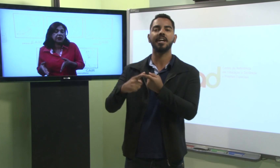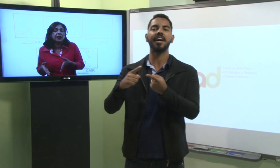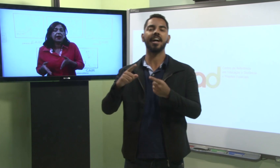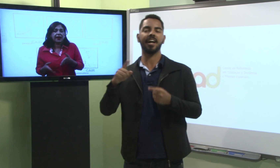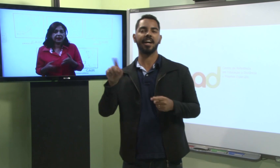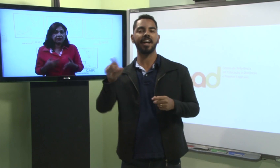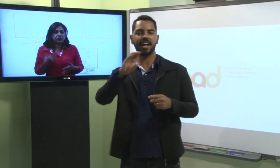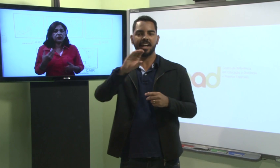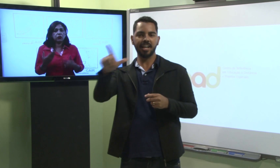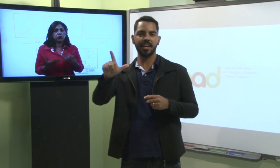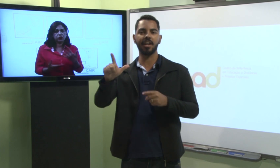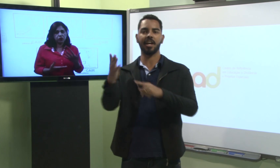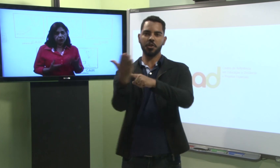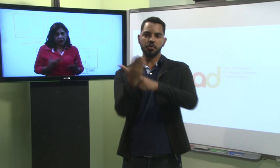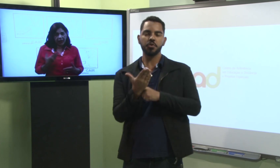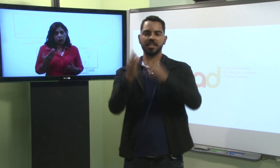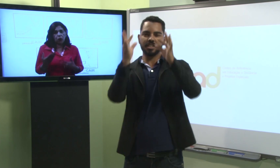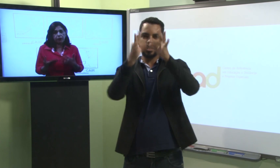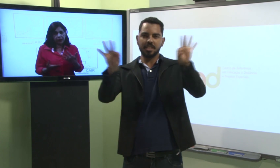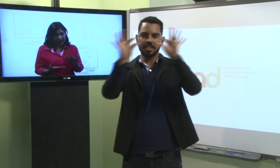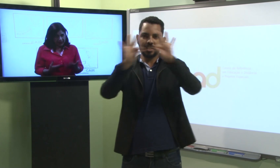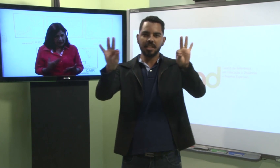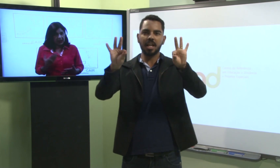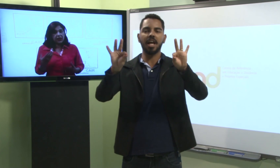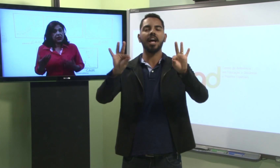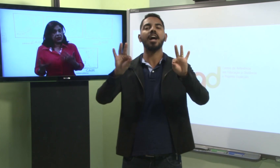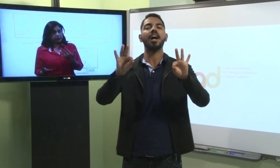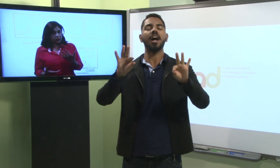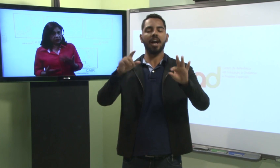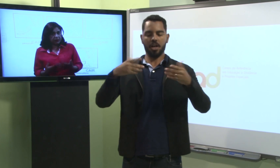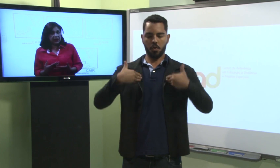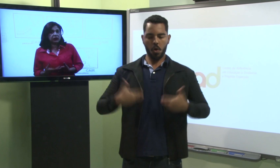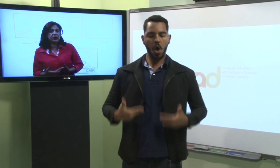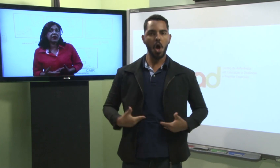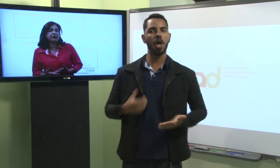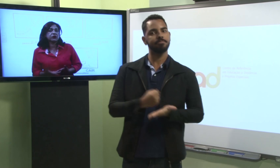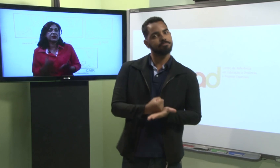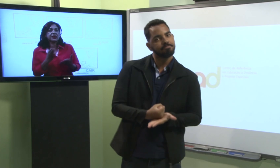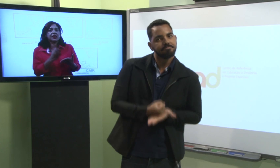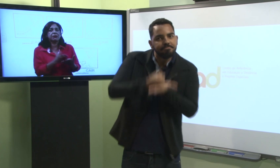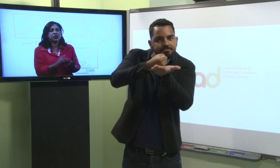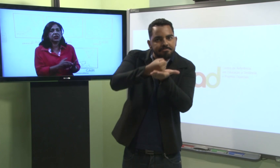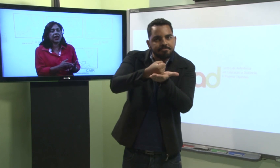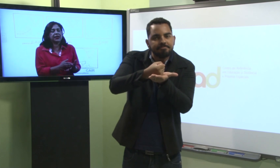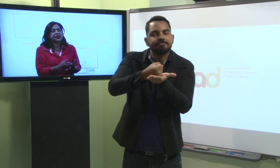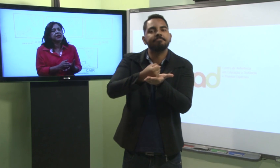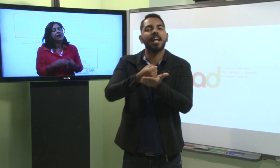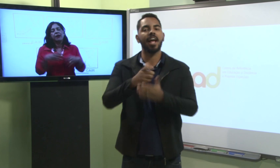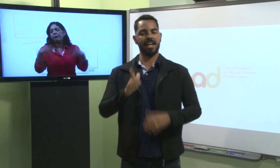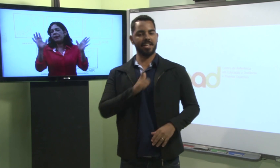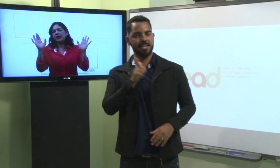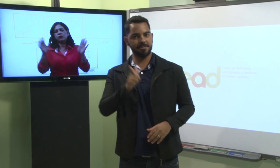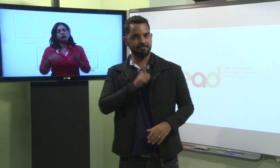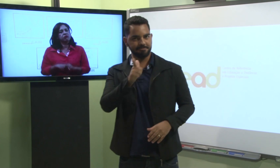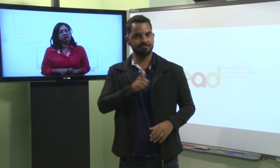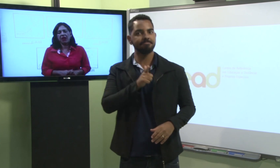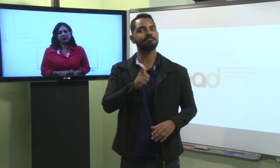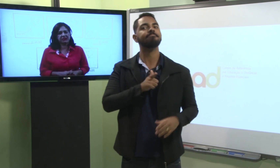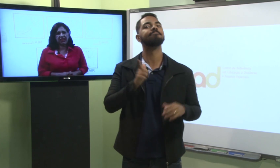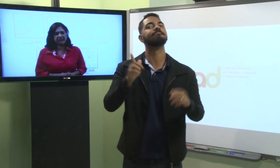sintática através dos recursos corporais que possibilitam as relações gramaticais,